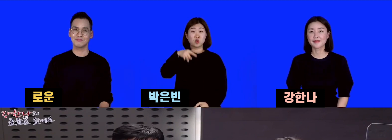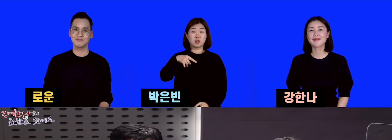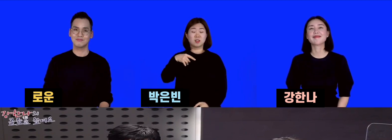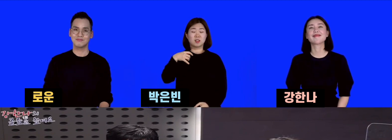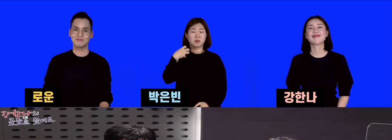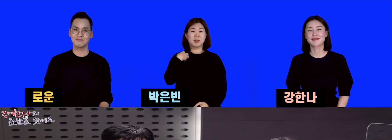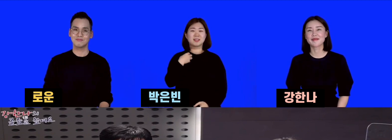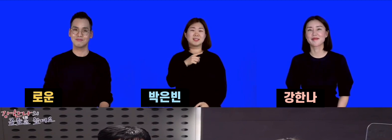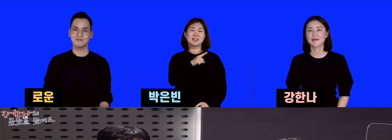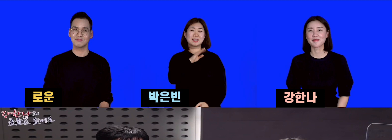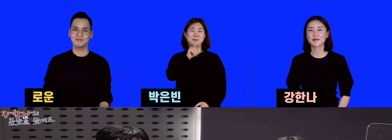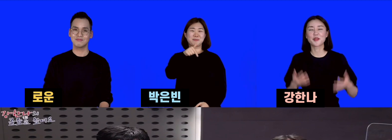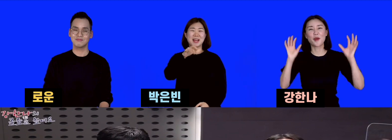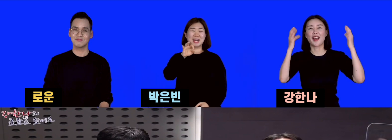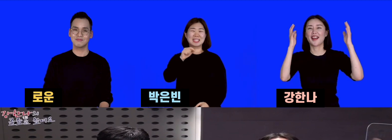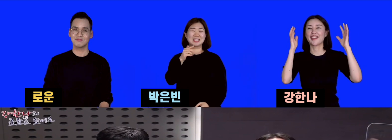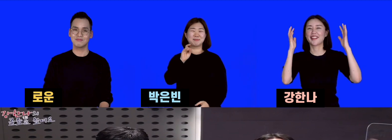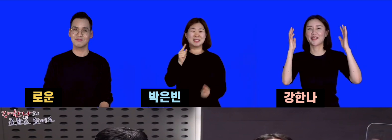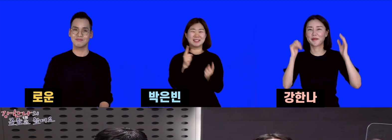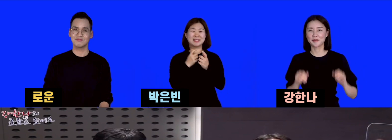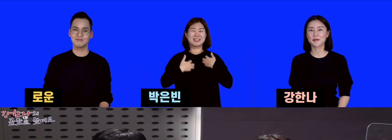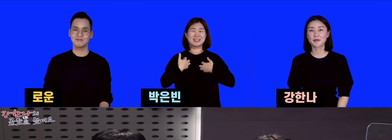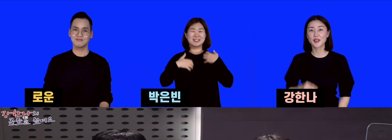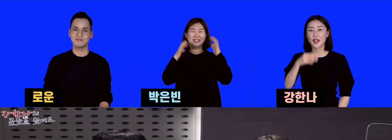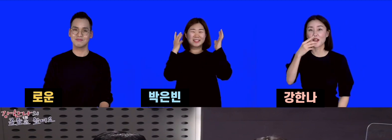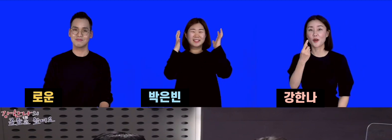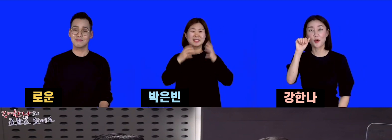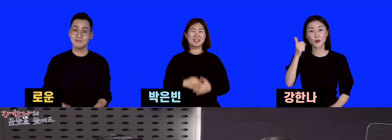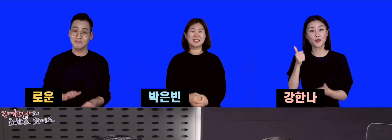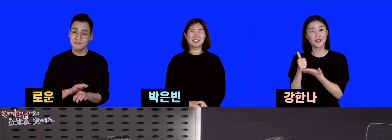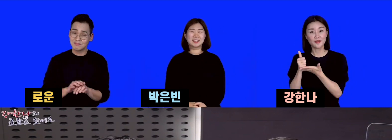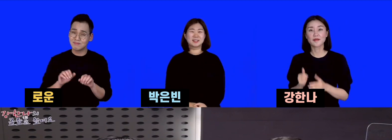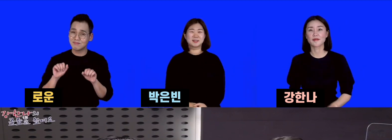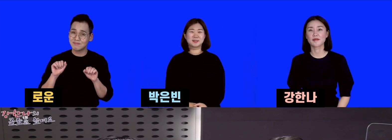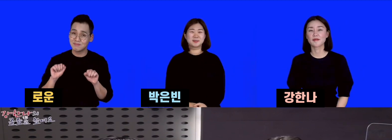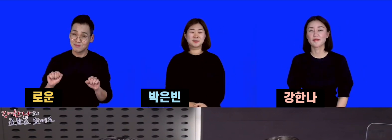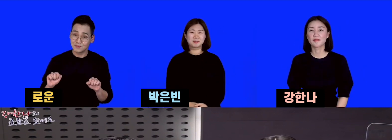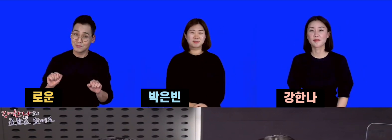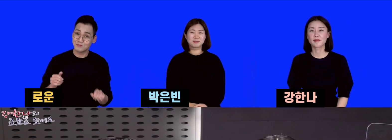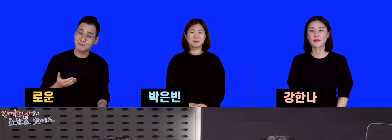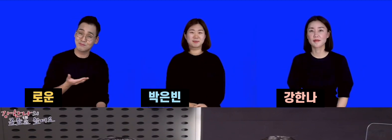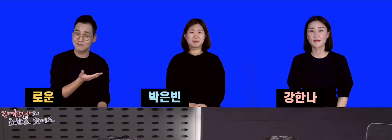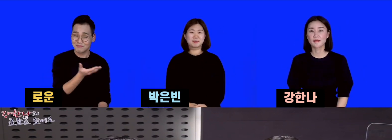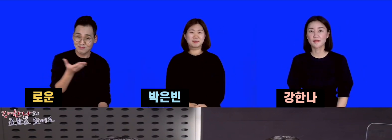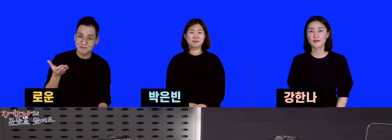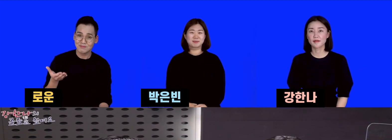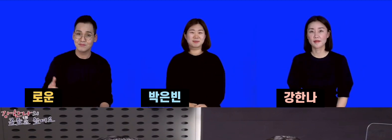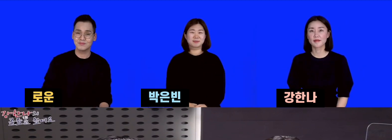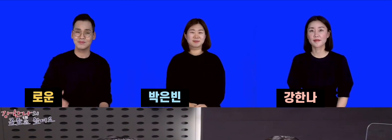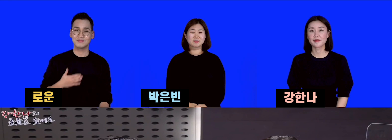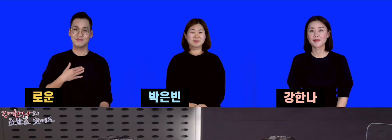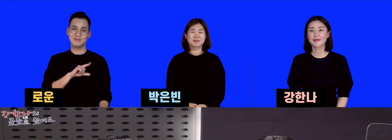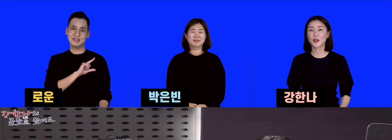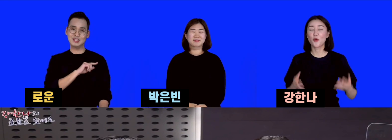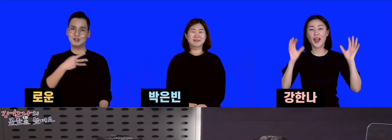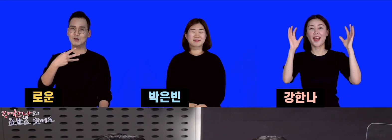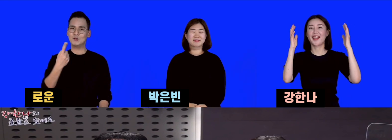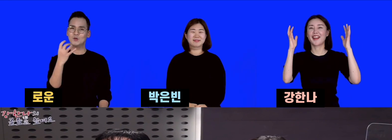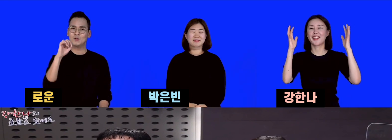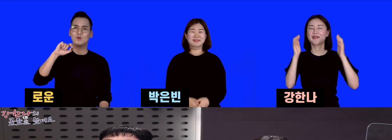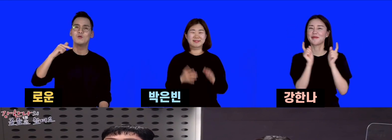박은빈입니다 반갑습니다 로은씨도 안녕하세요 볼륨 청취자 여러분 로은입니다